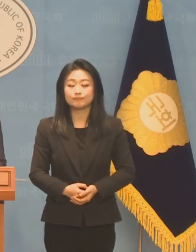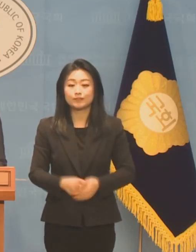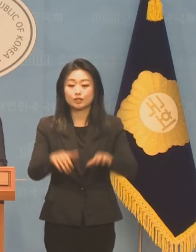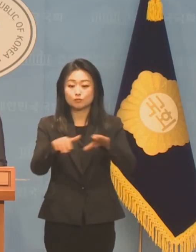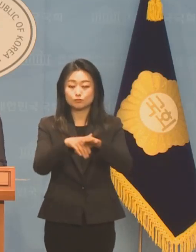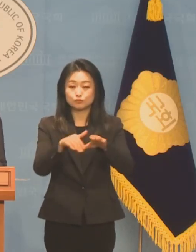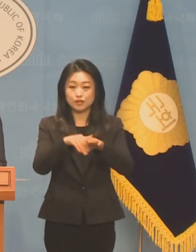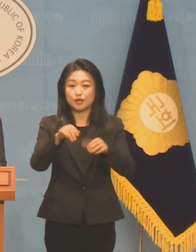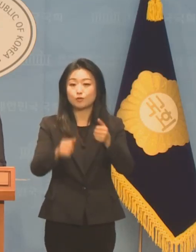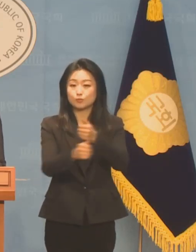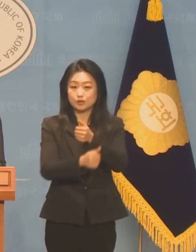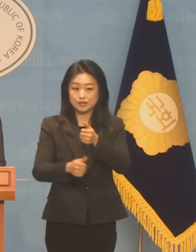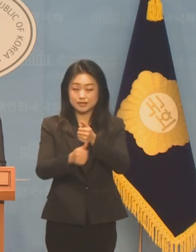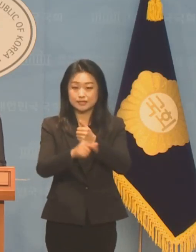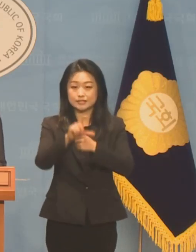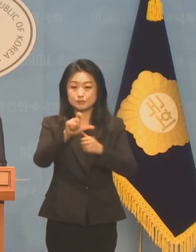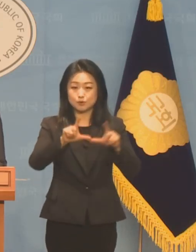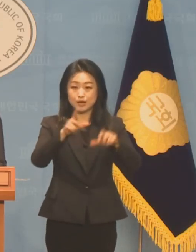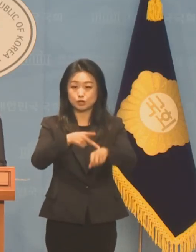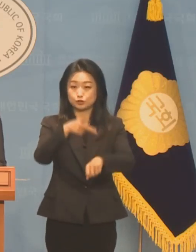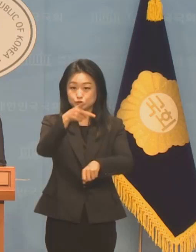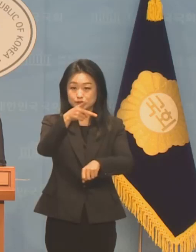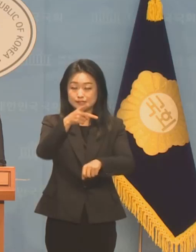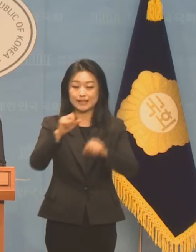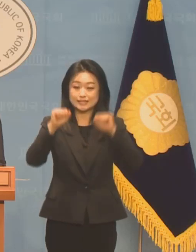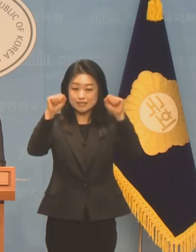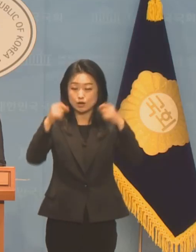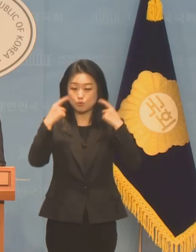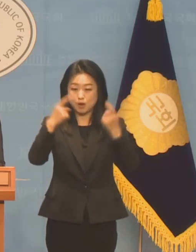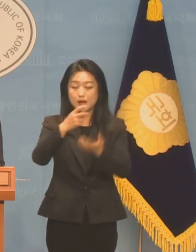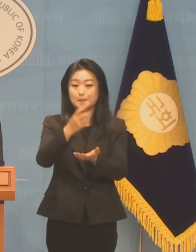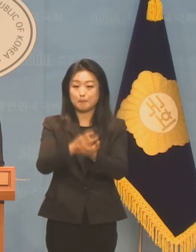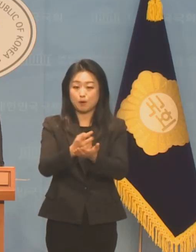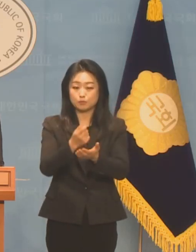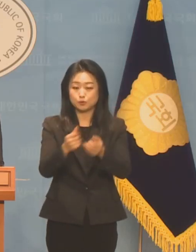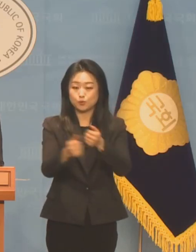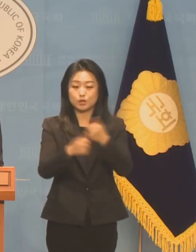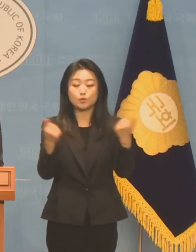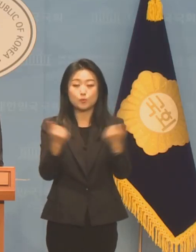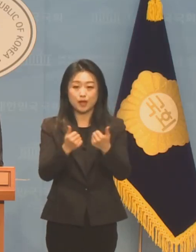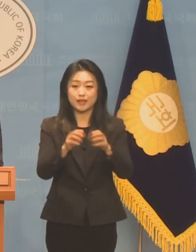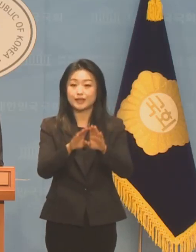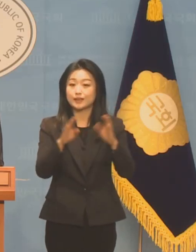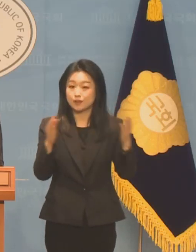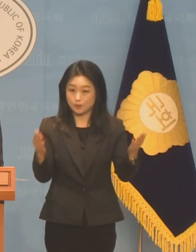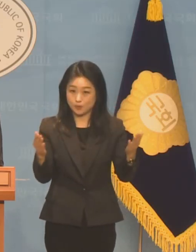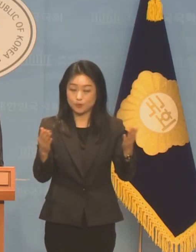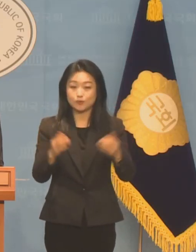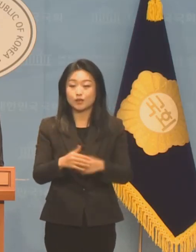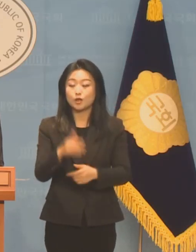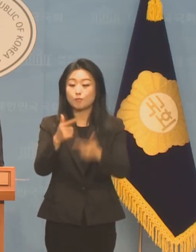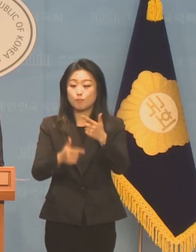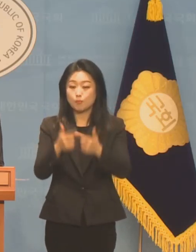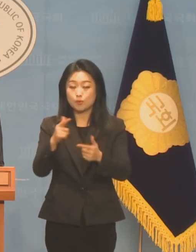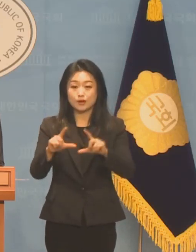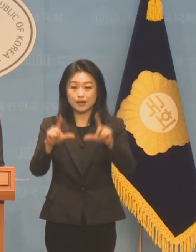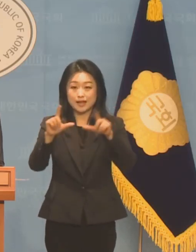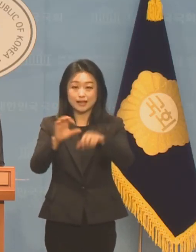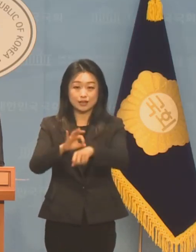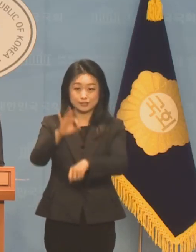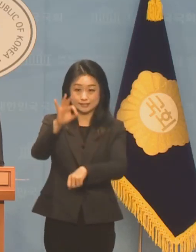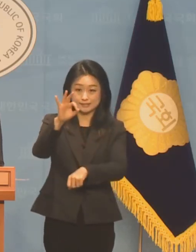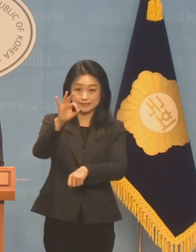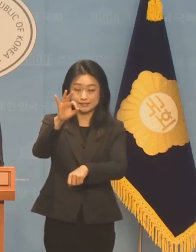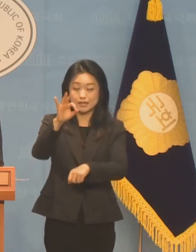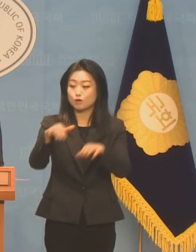문체위는 수요일 15일 오후 2시 체육관광법안심사 소위를 개최하고 목요일 16일 오전